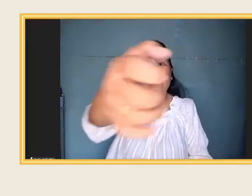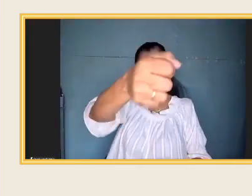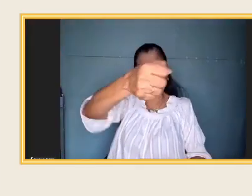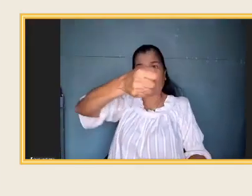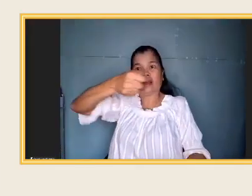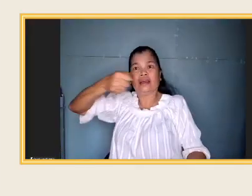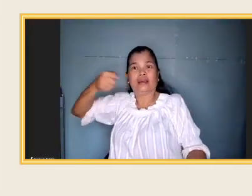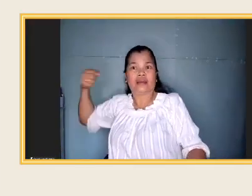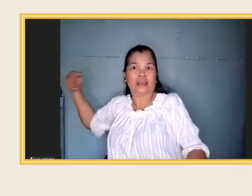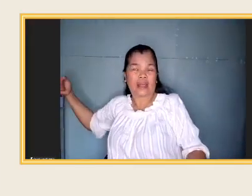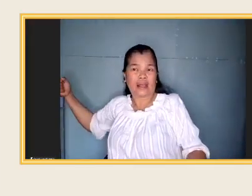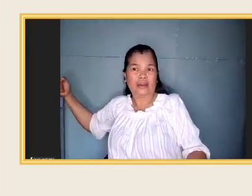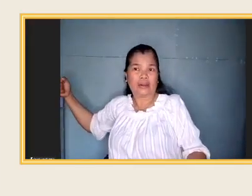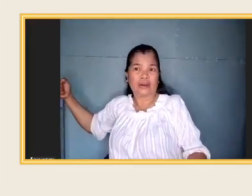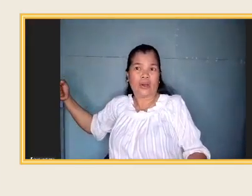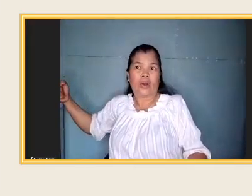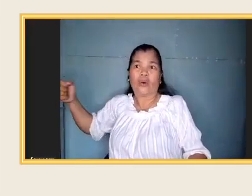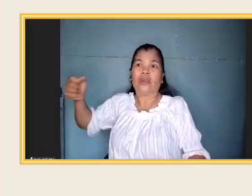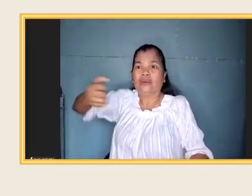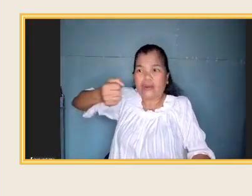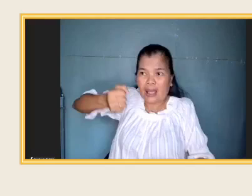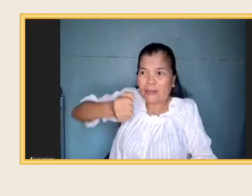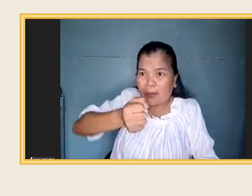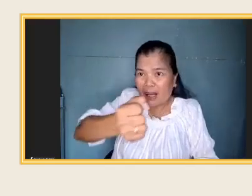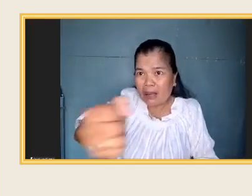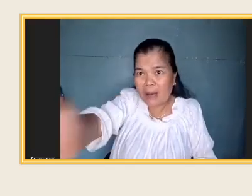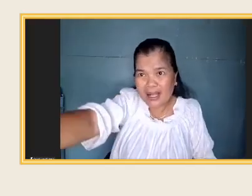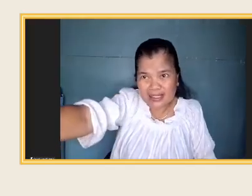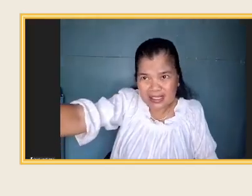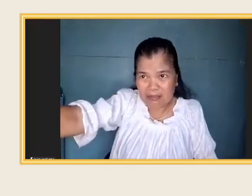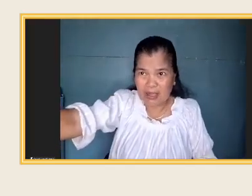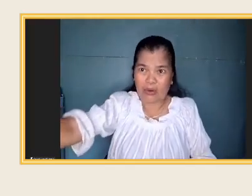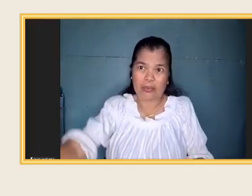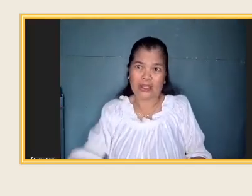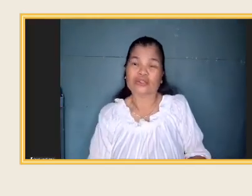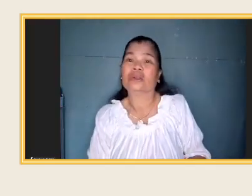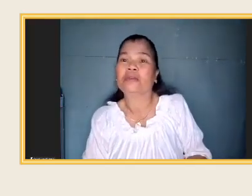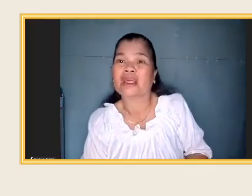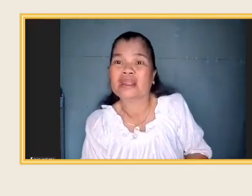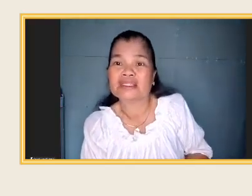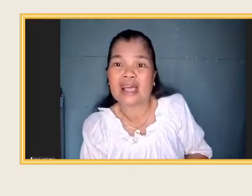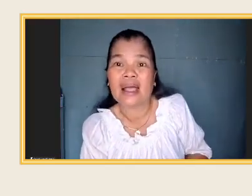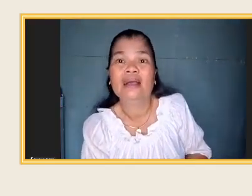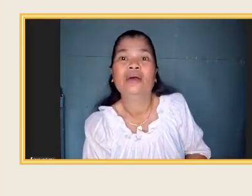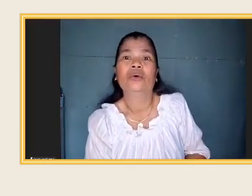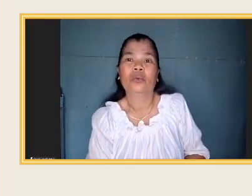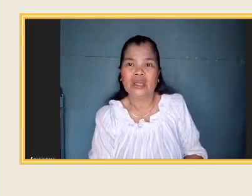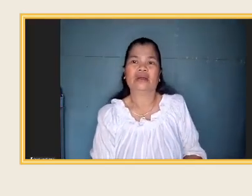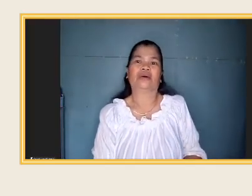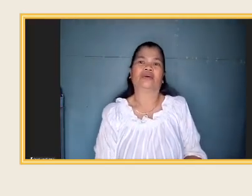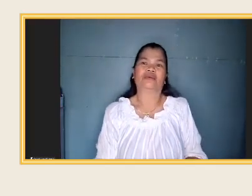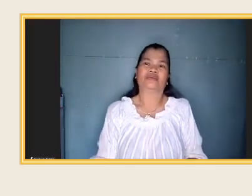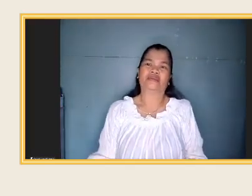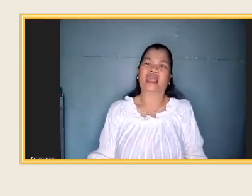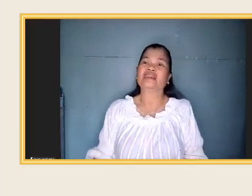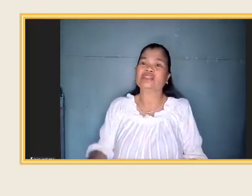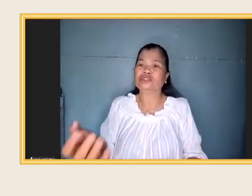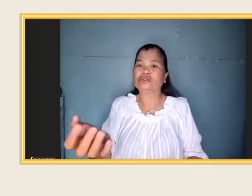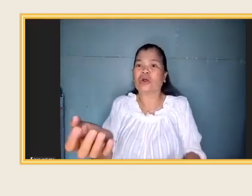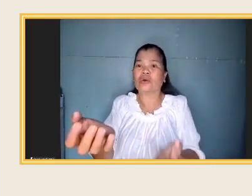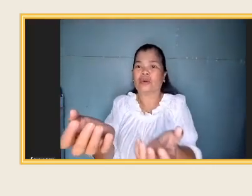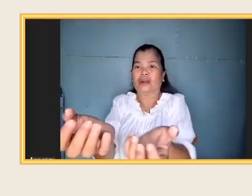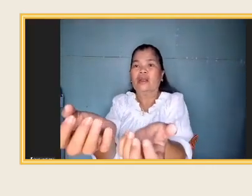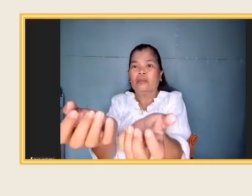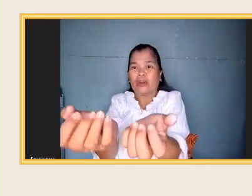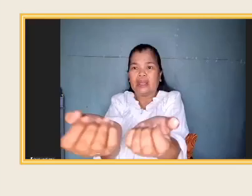kaya window na ginaganon. O window na papalabas pag-open. So, depende sa window. Next